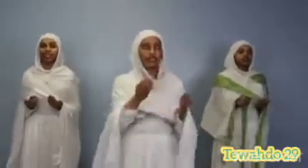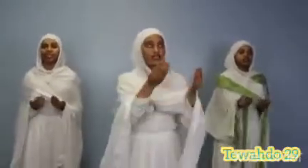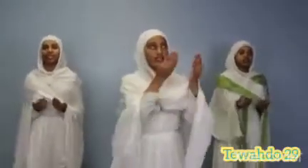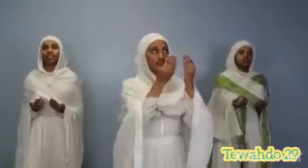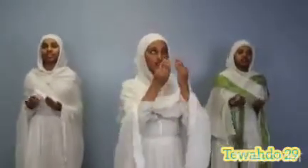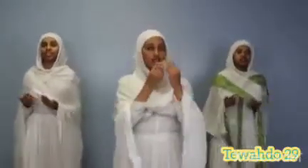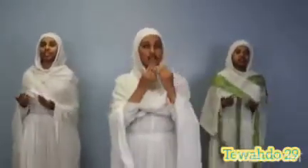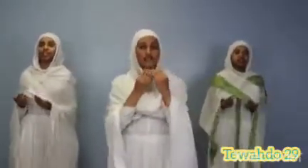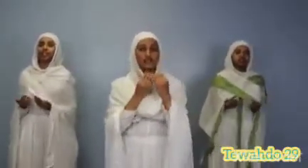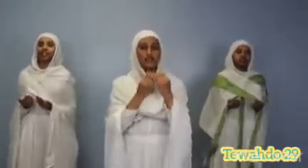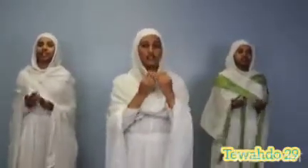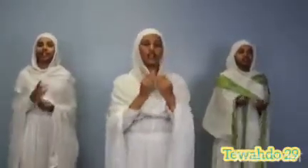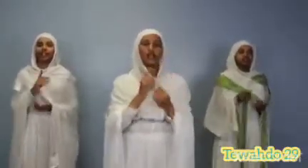ከመስቀል ተሰጠ